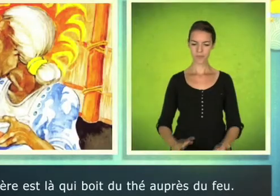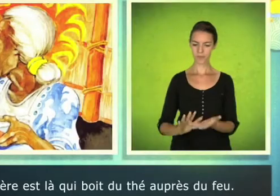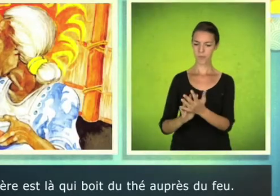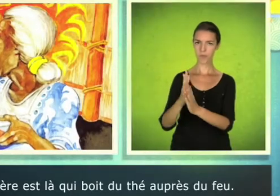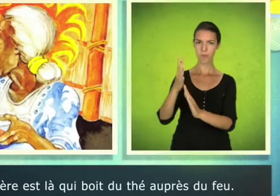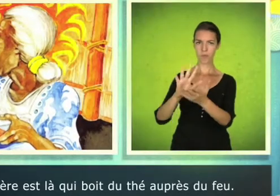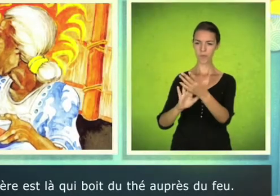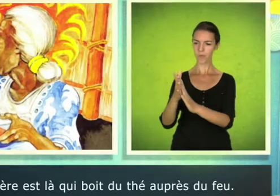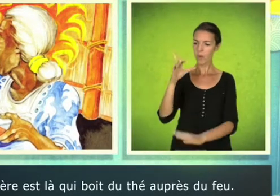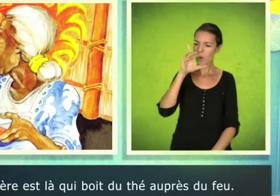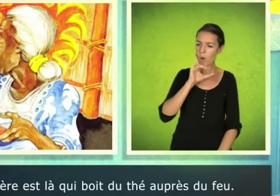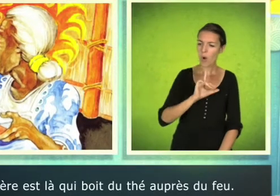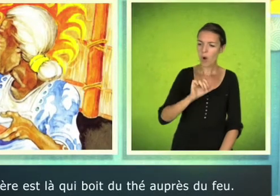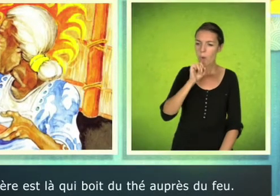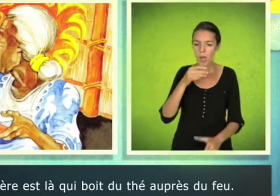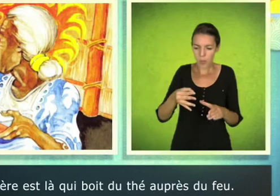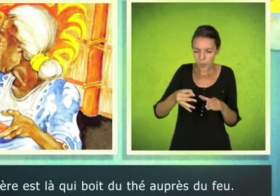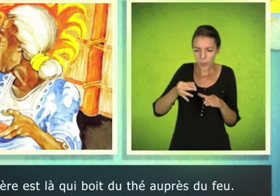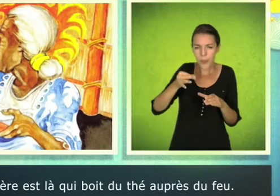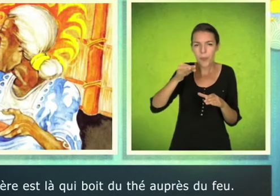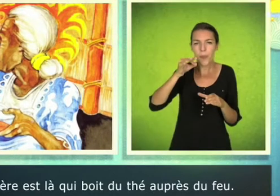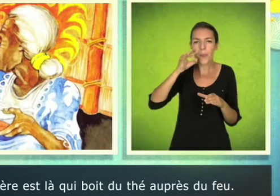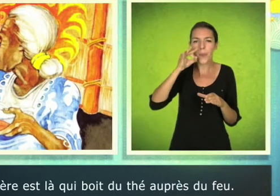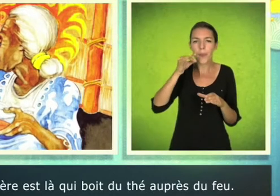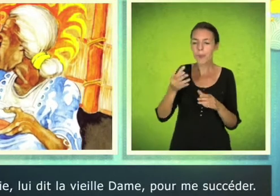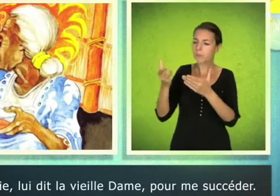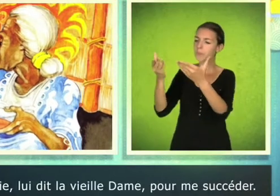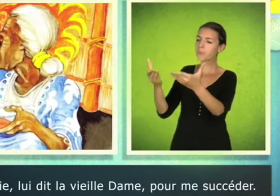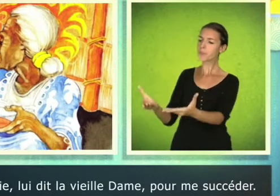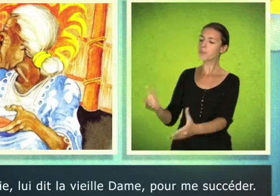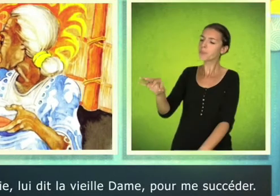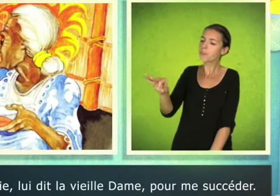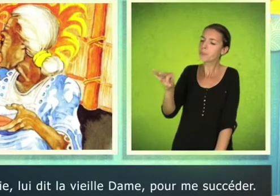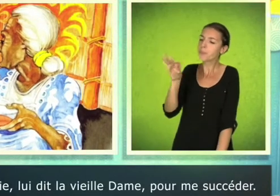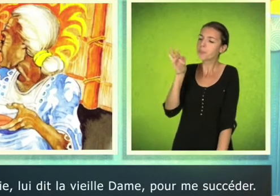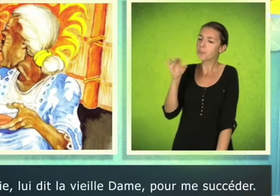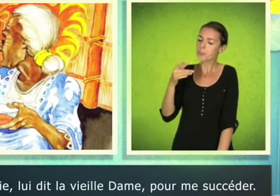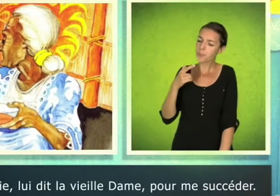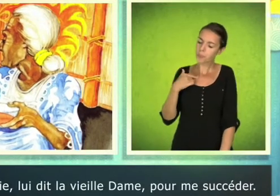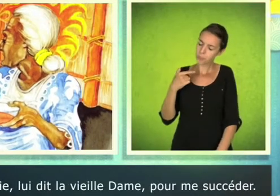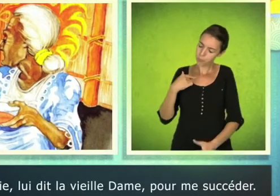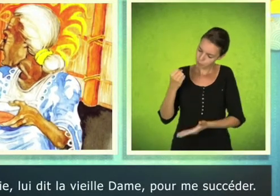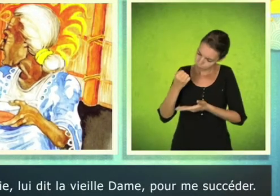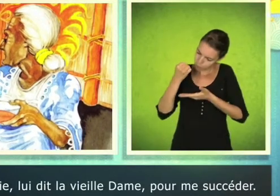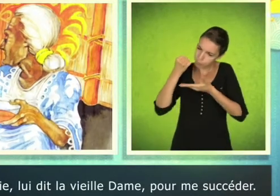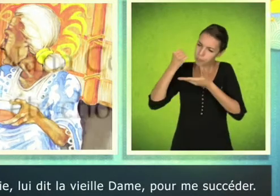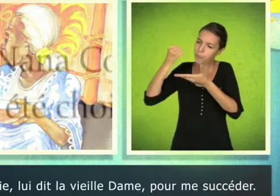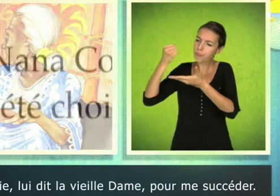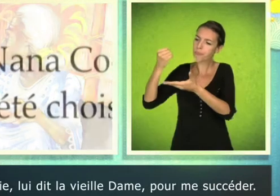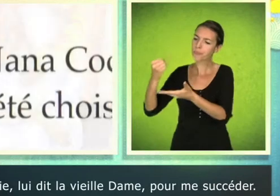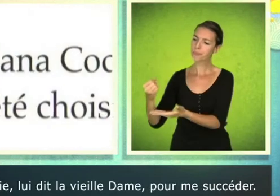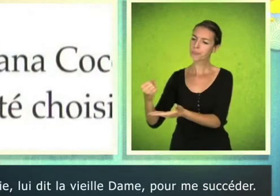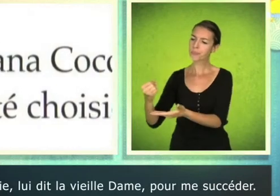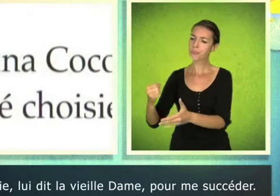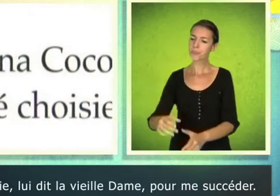Une grand-mère est là qui boit du thé auprès du feu. « Tu as été choisie, » lui dit la vieille dame, « pour